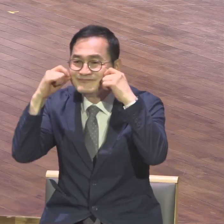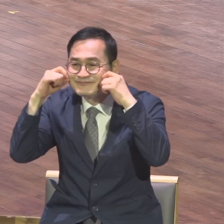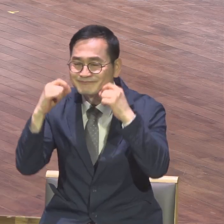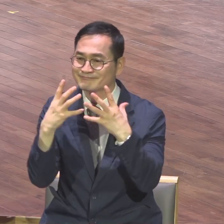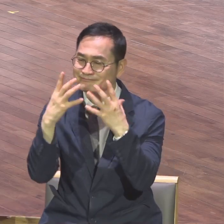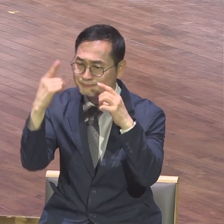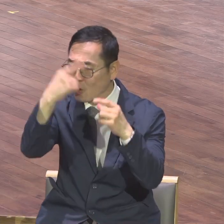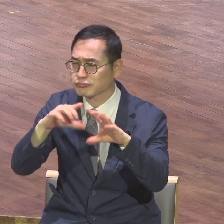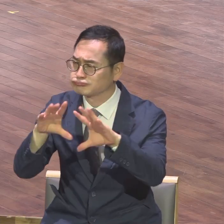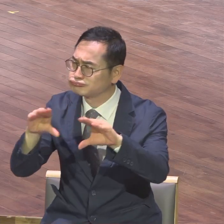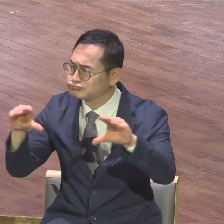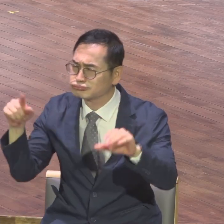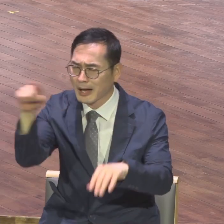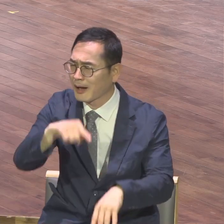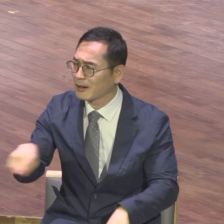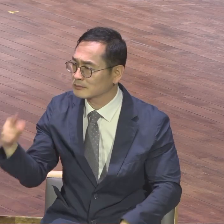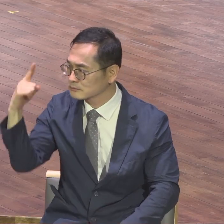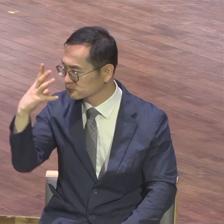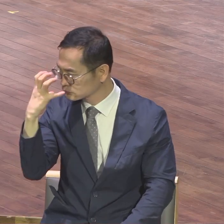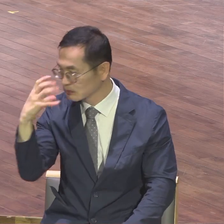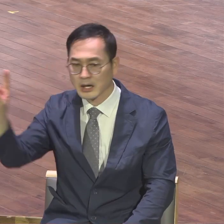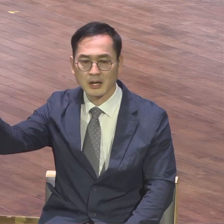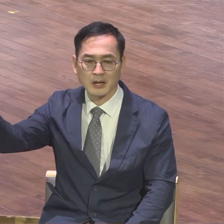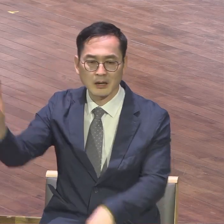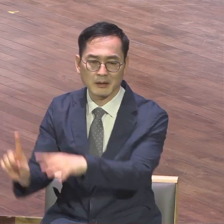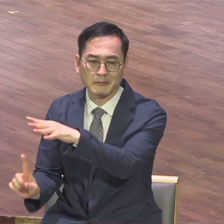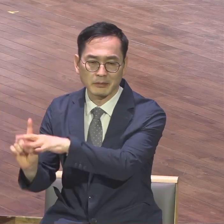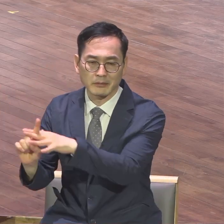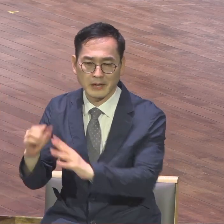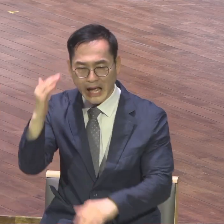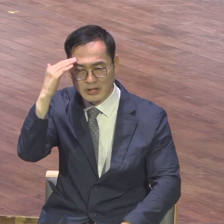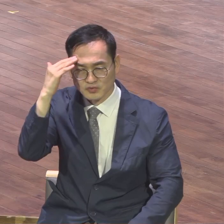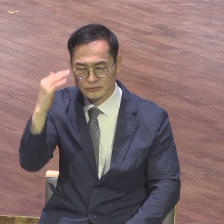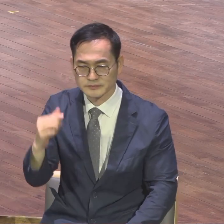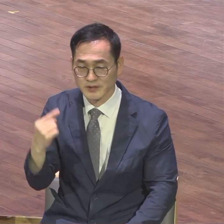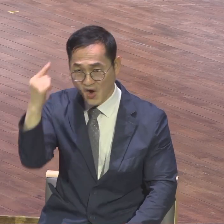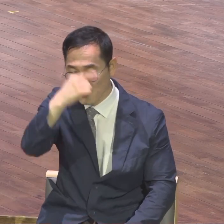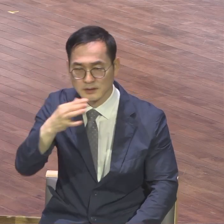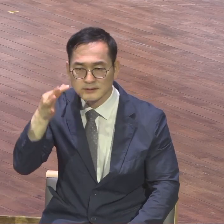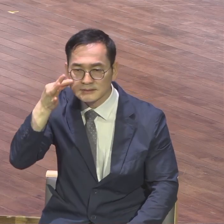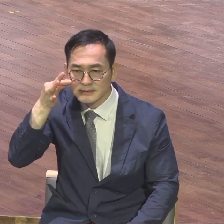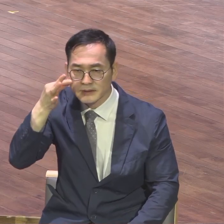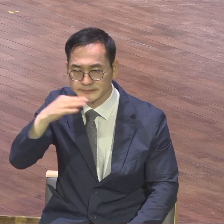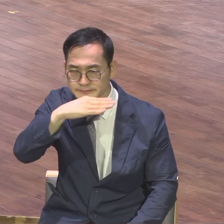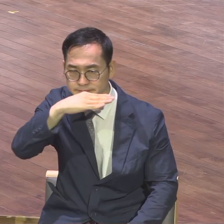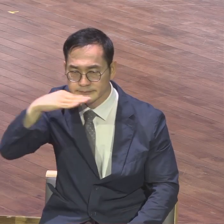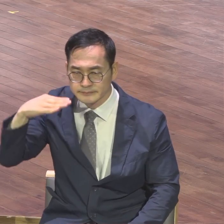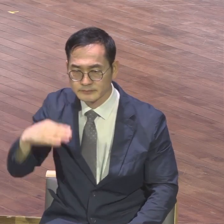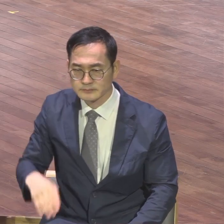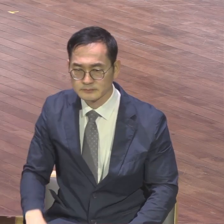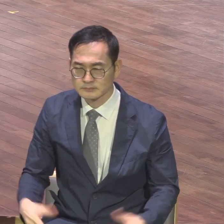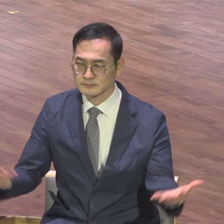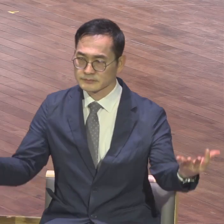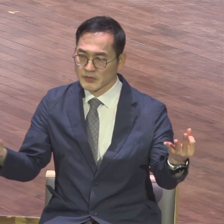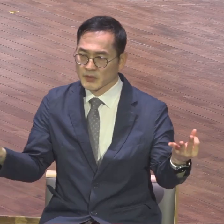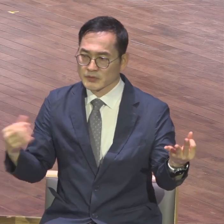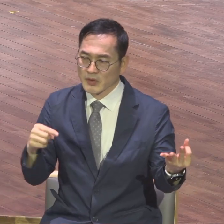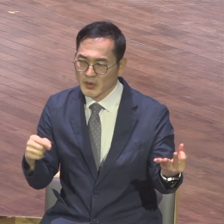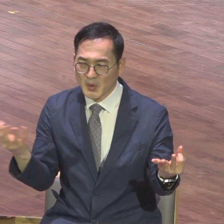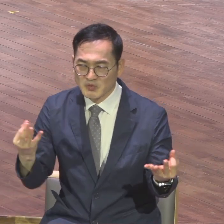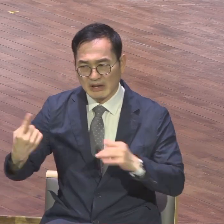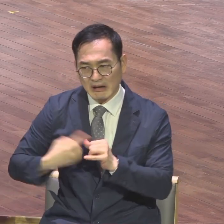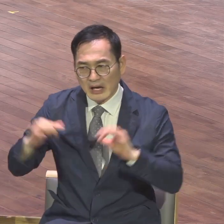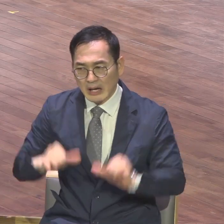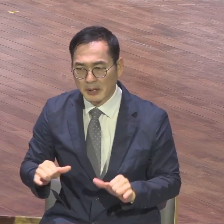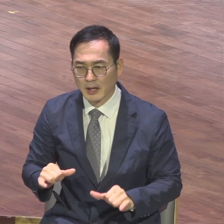긴장을 했어요. 왜 그러냐? 우리나라 사람들은요 유일하게 체면 문화 속에 자랐어요. 남이 나를 어떻게 볼 거냐? 남이